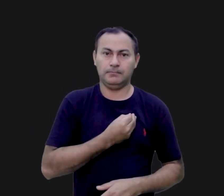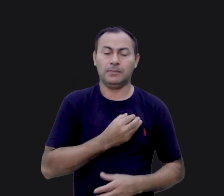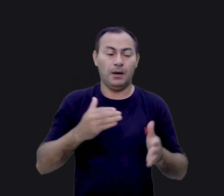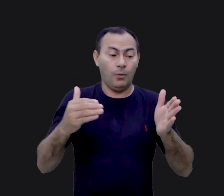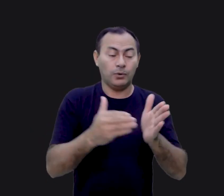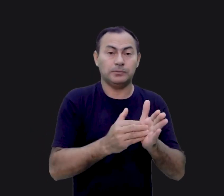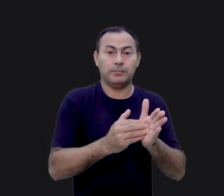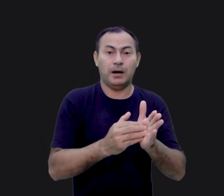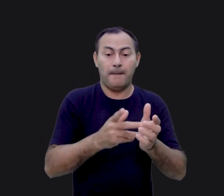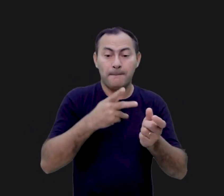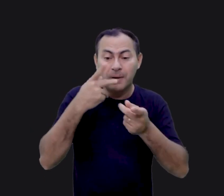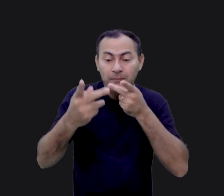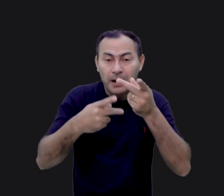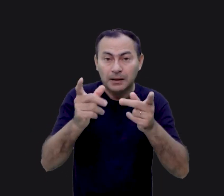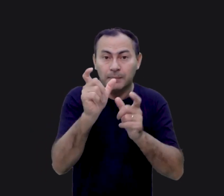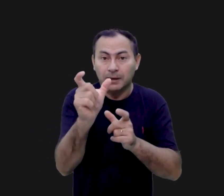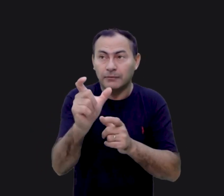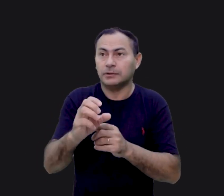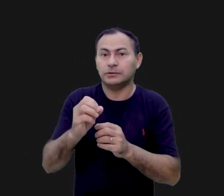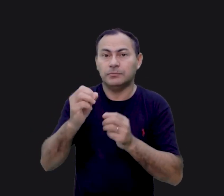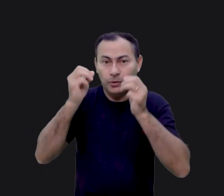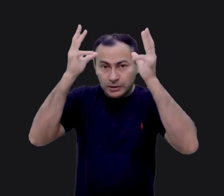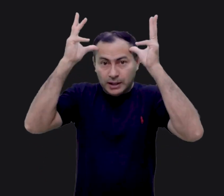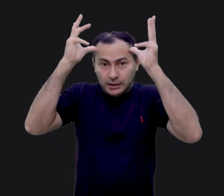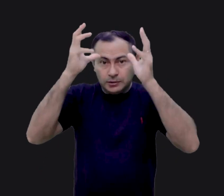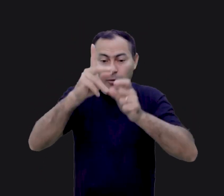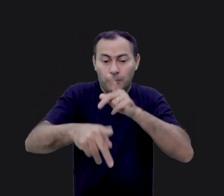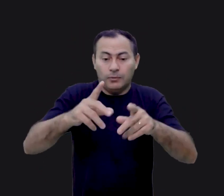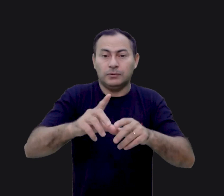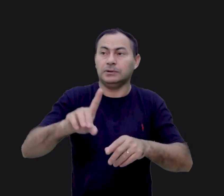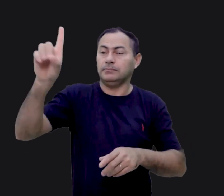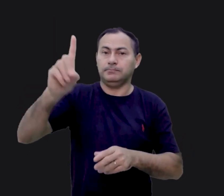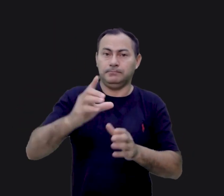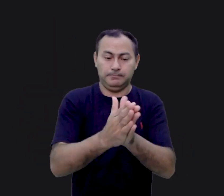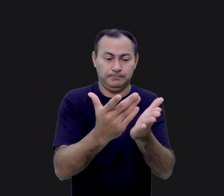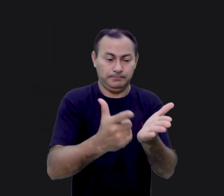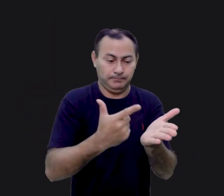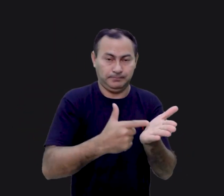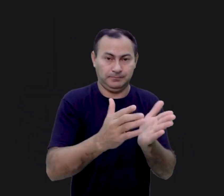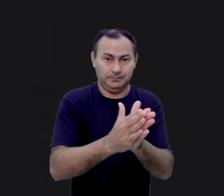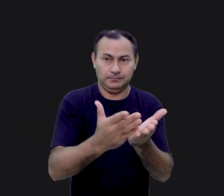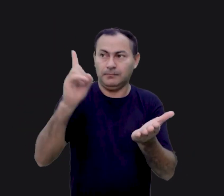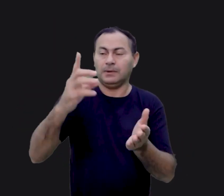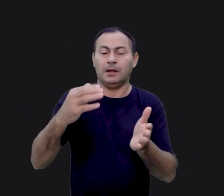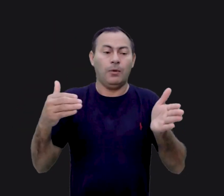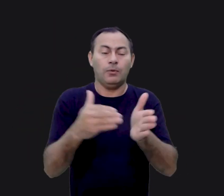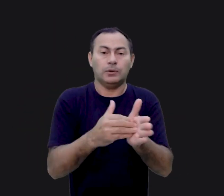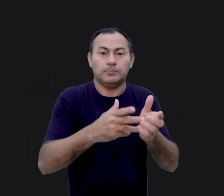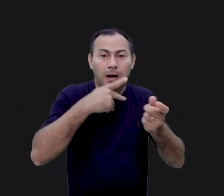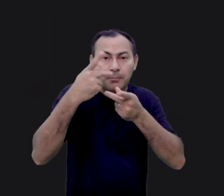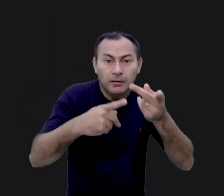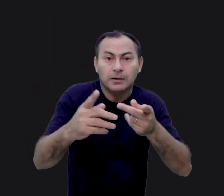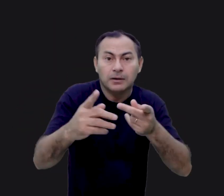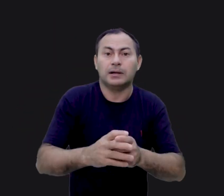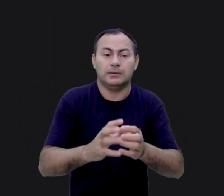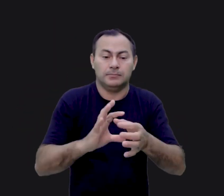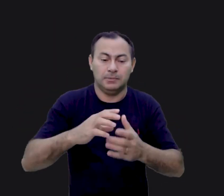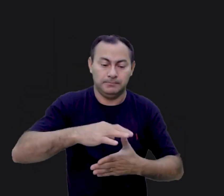as últimas palavras de Moisés ao povo de Deus estão registradas nesse livro estão ali as últimas palavras aquele que